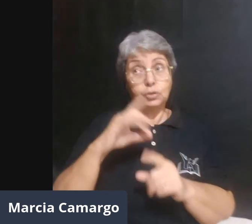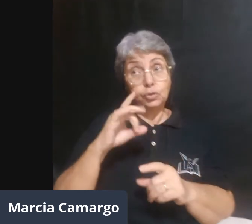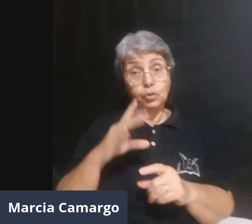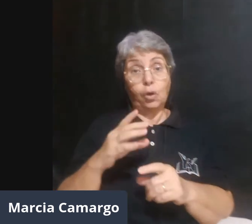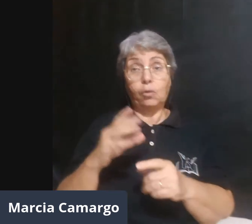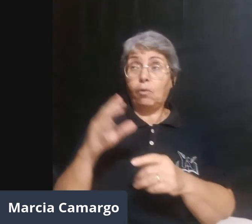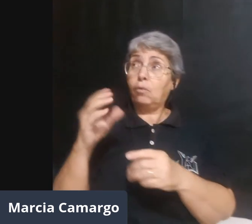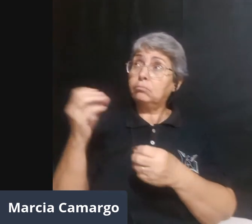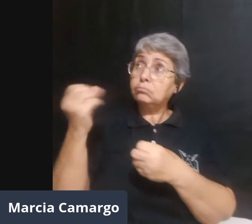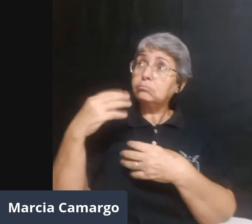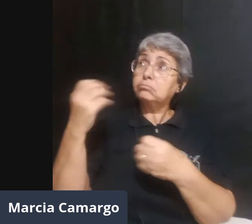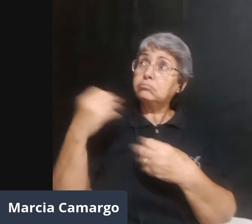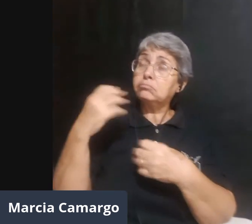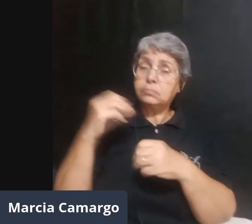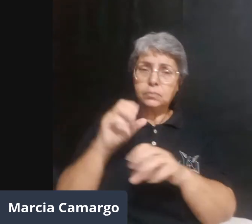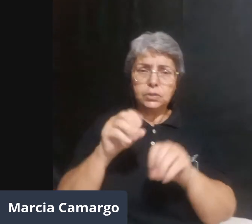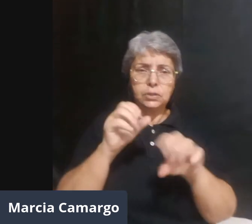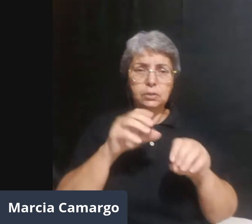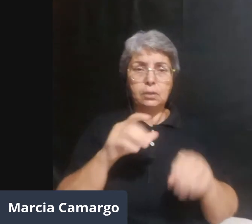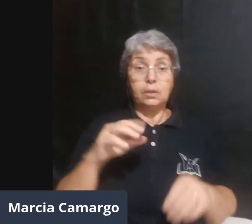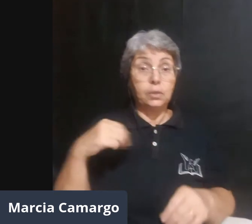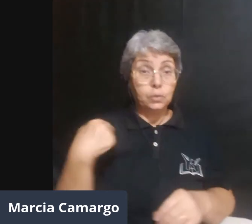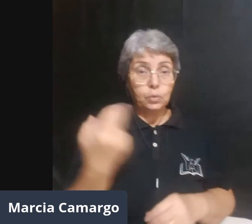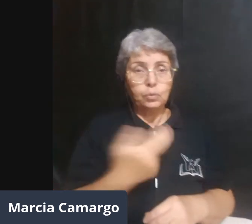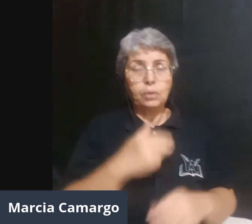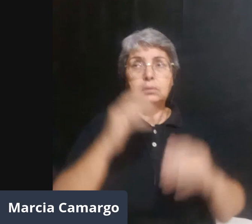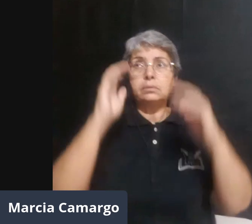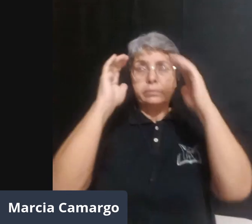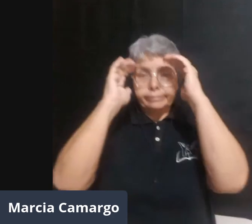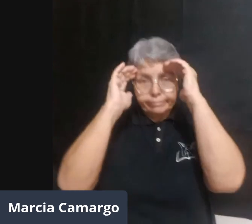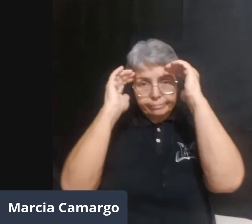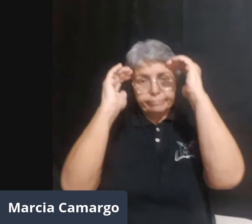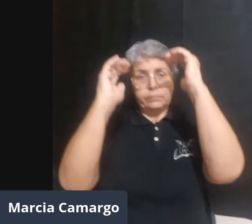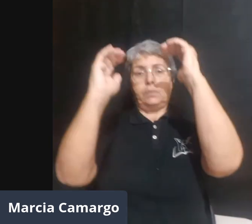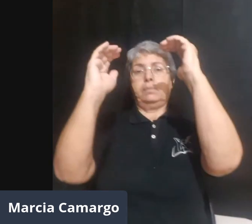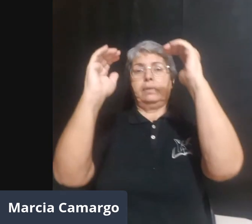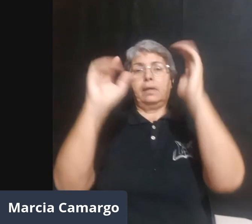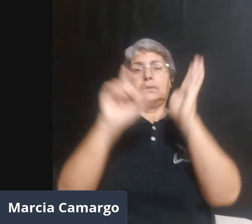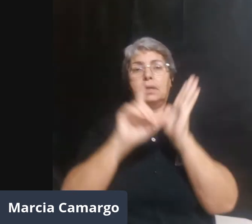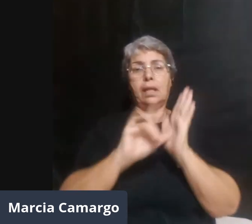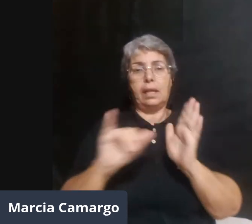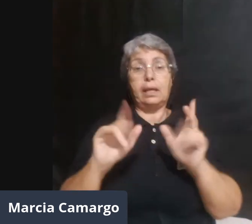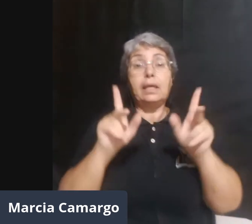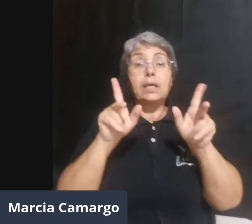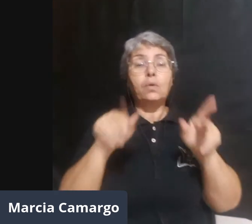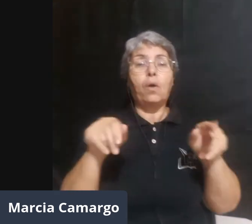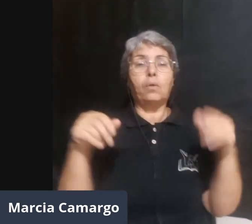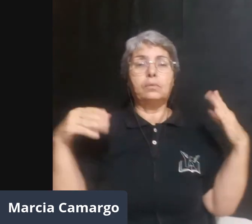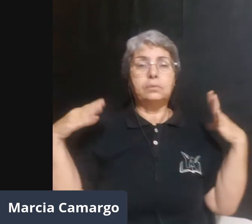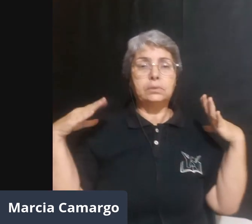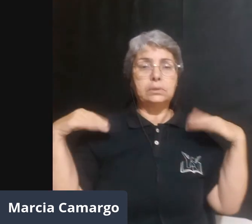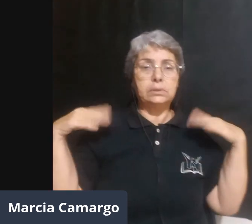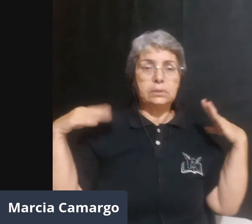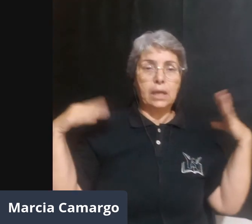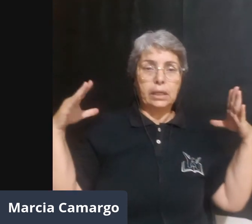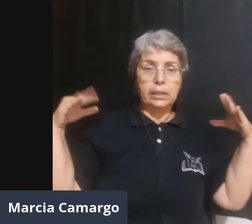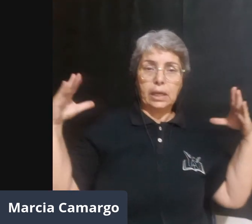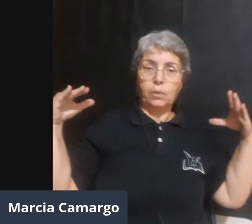os guardadores da lei, assim como os querubins no santuário celestial. Os responsáveis